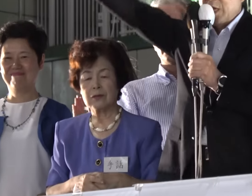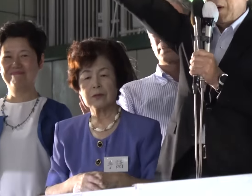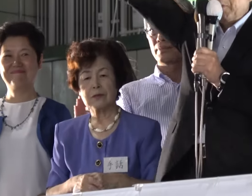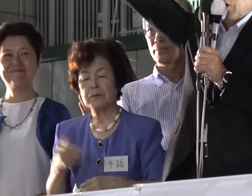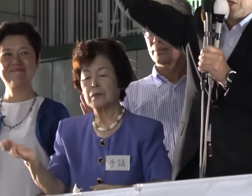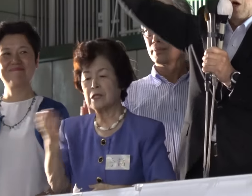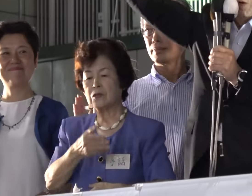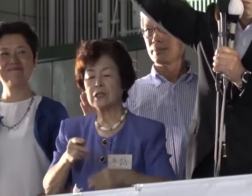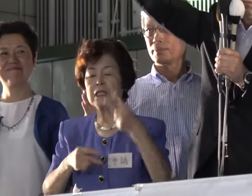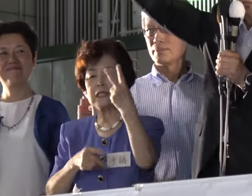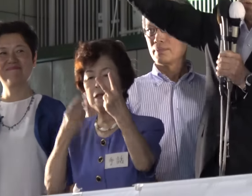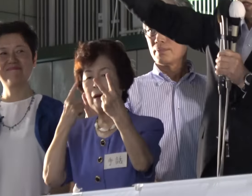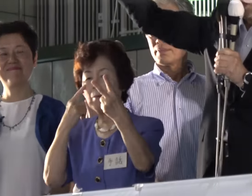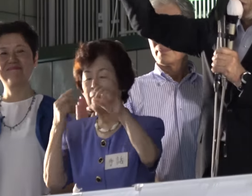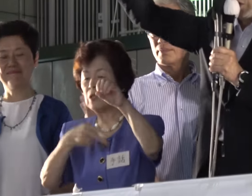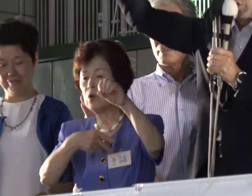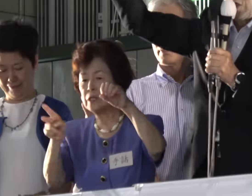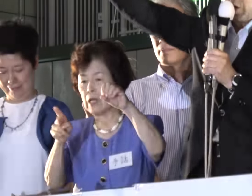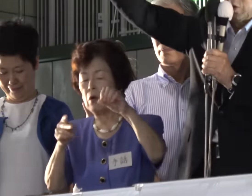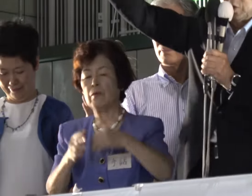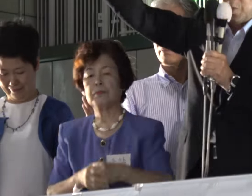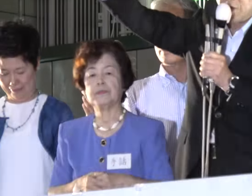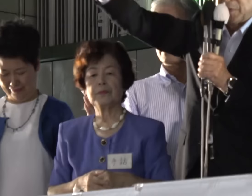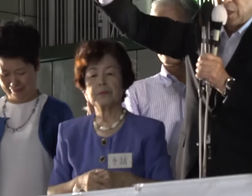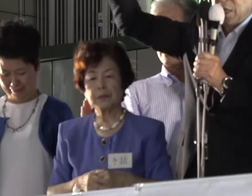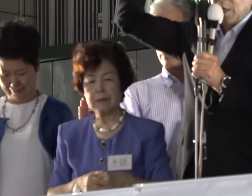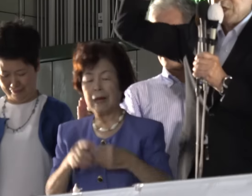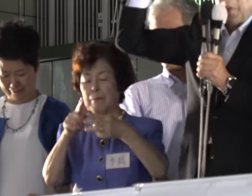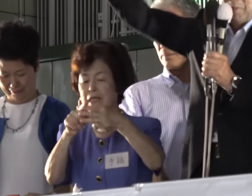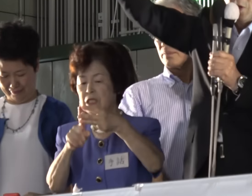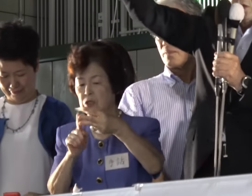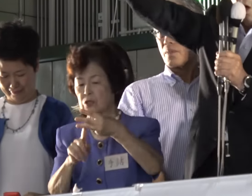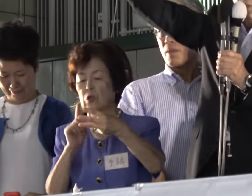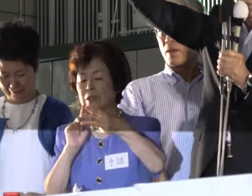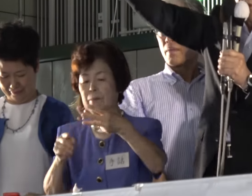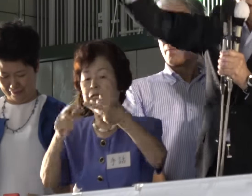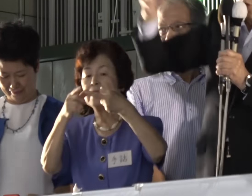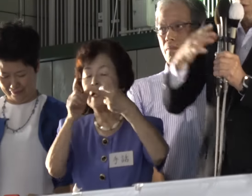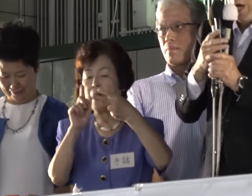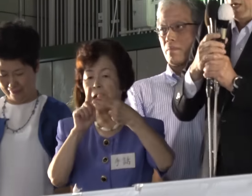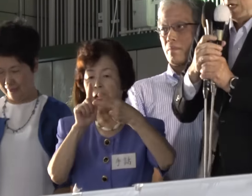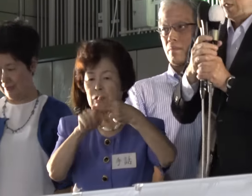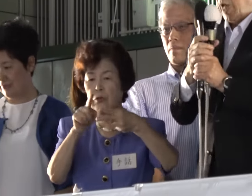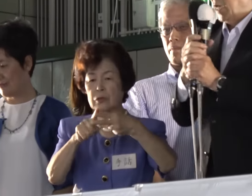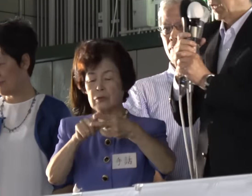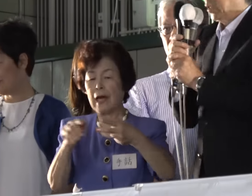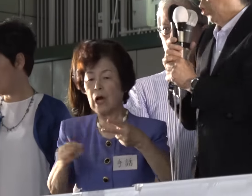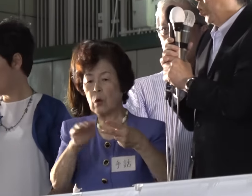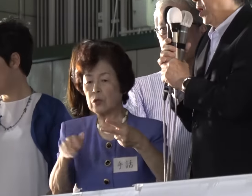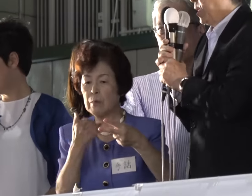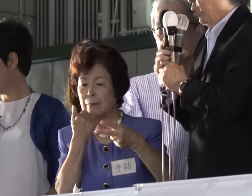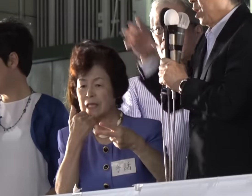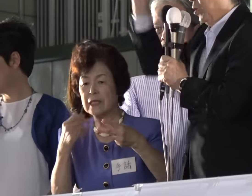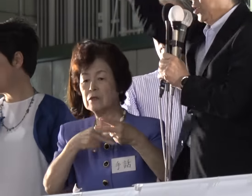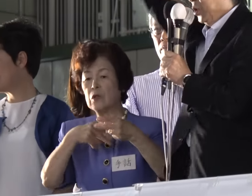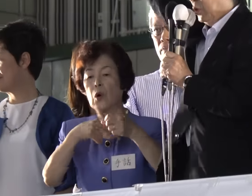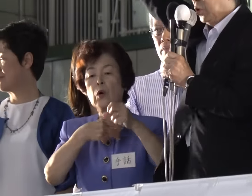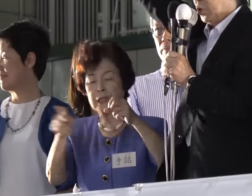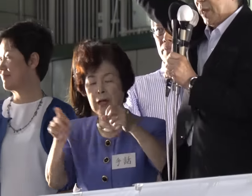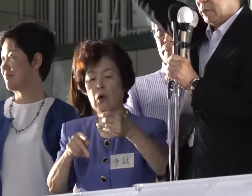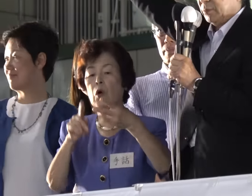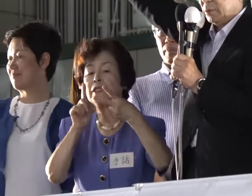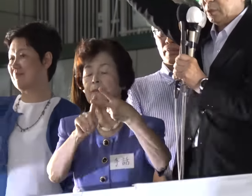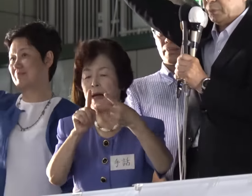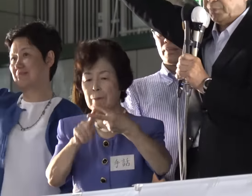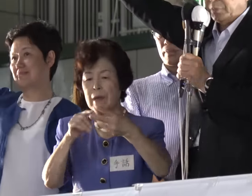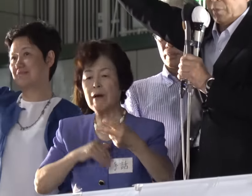次に2番目のゼロ、私3つのゼロということを申し上げました。2番目のゼロ、これは待機高齢者をゼロにする